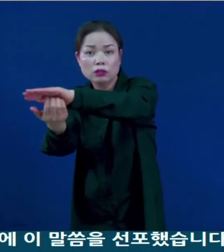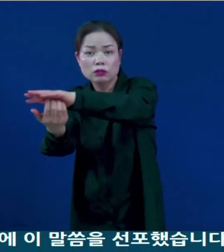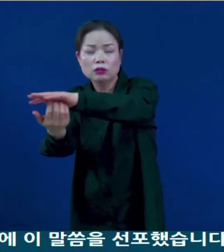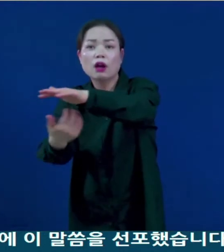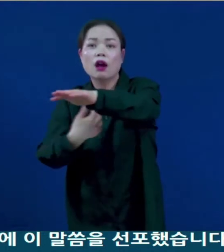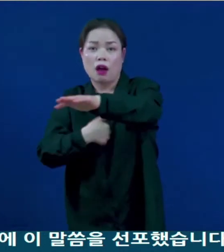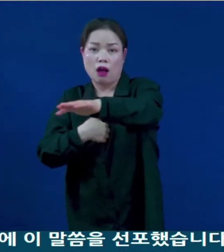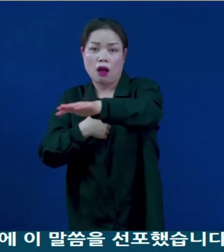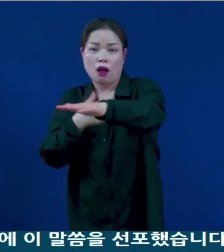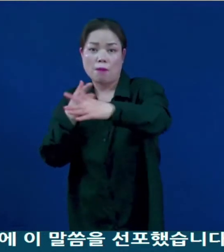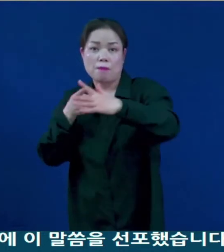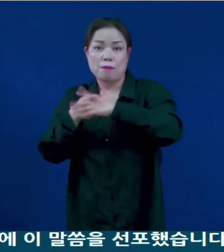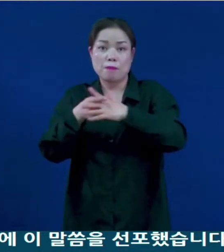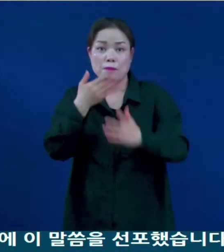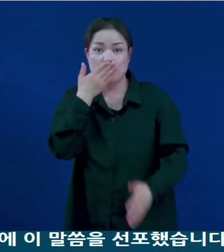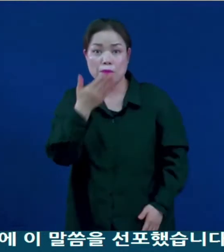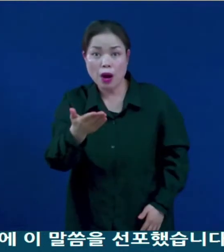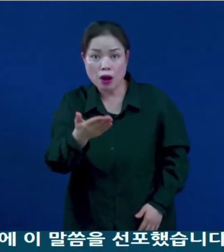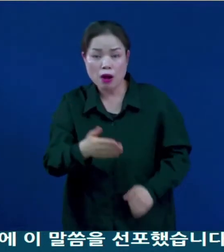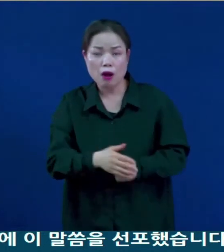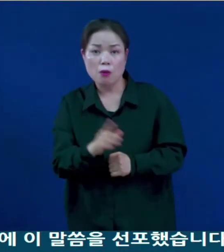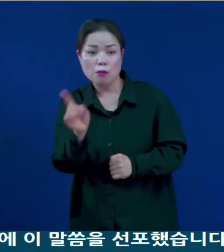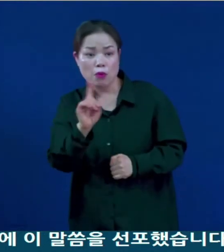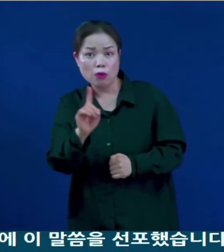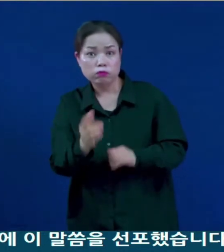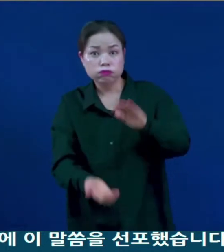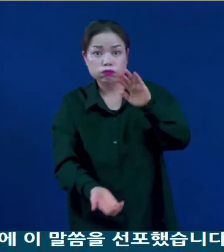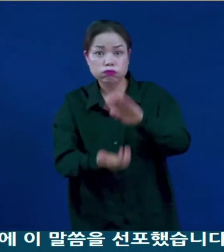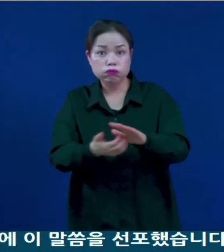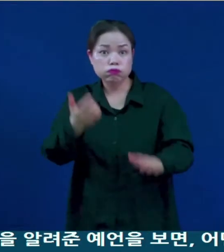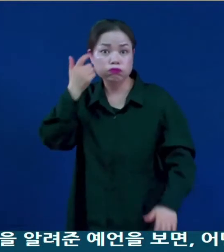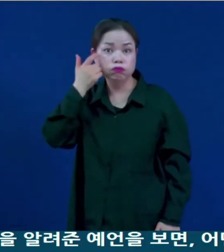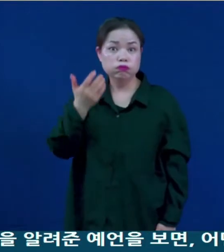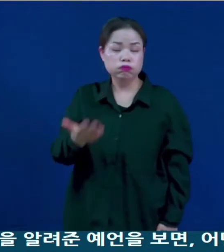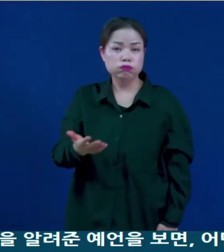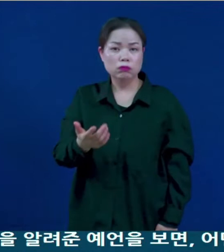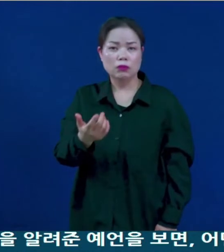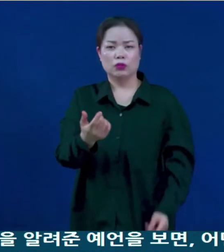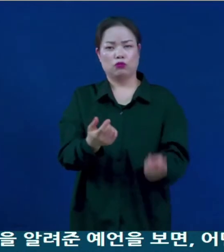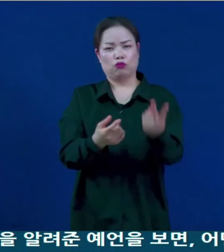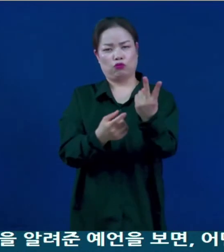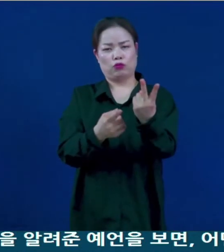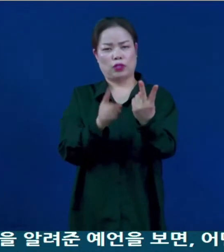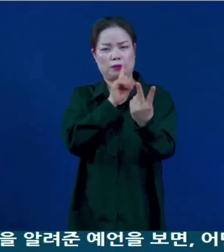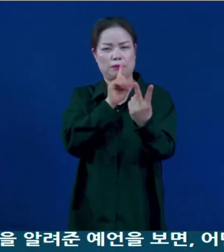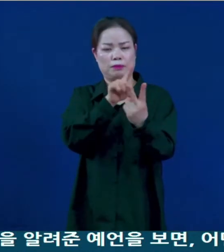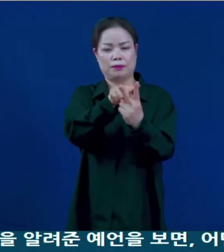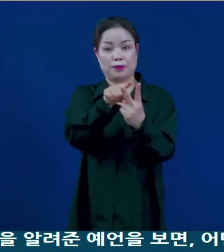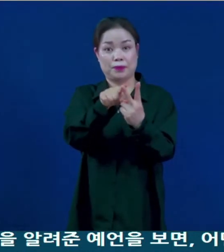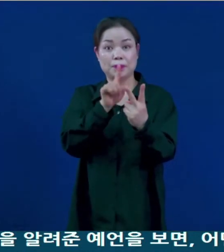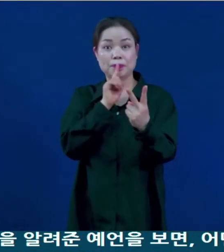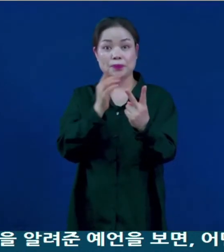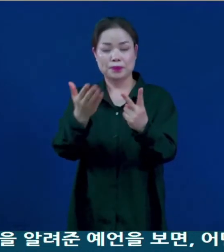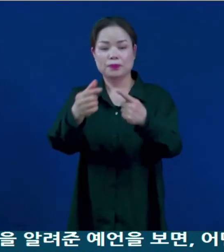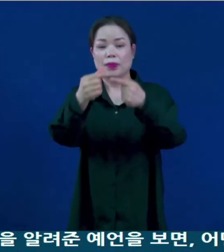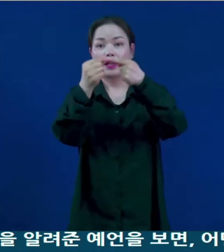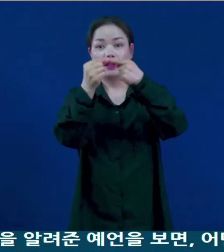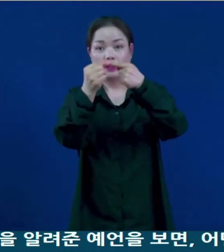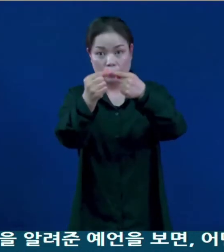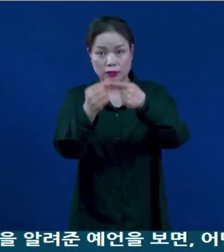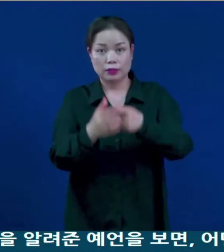있습니다. 무엇이 이미 이루어졌을까요? 두 가지를 말씀드리고 싶습니다. 우선